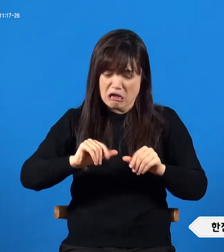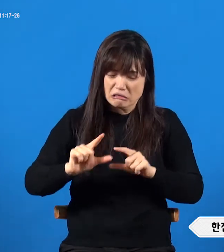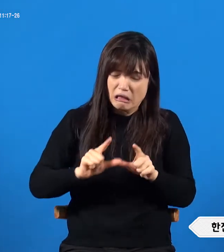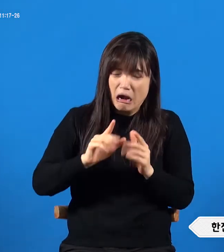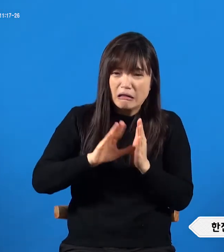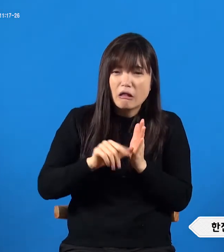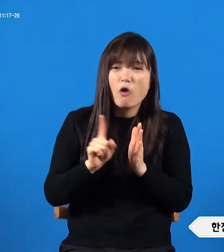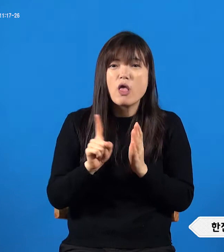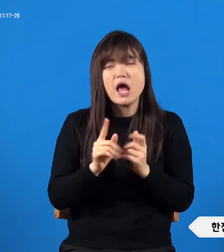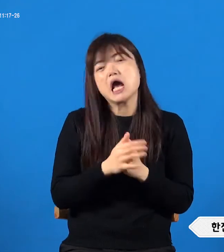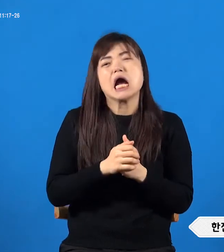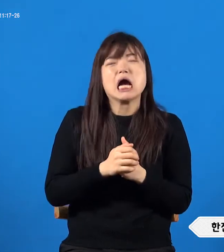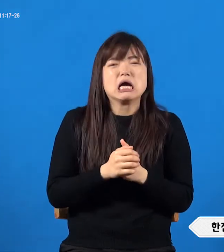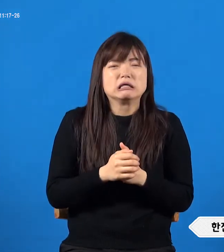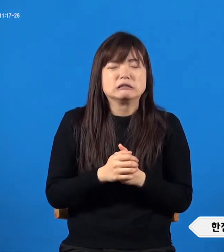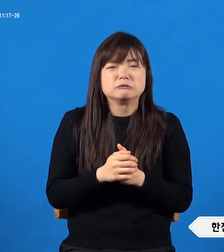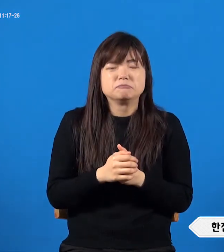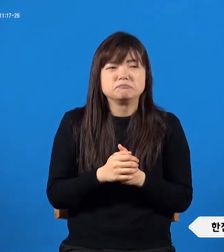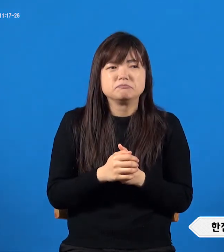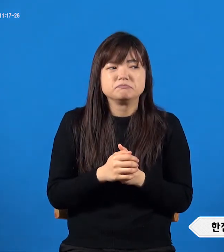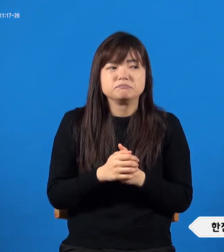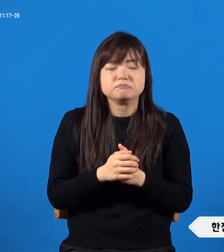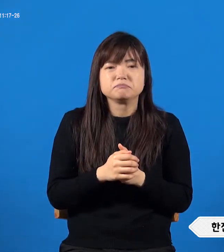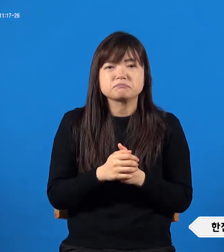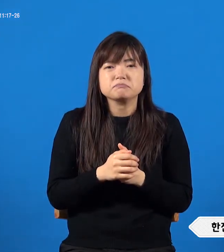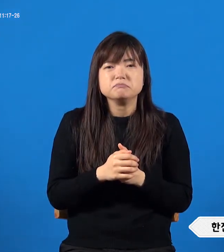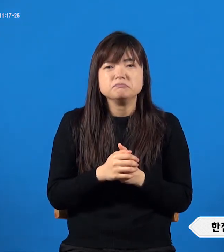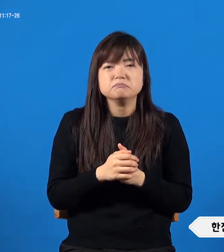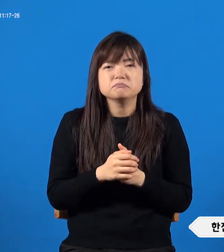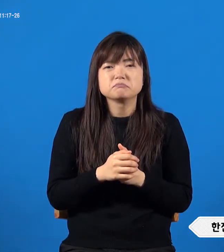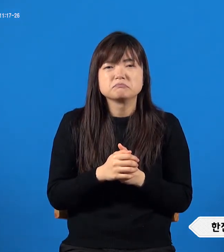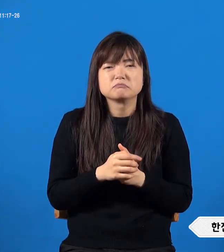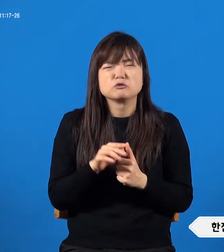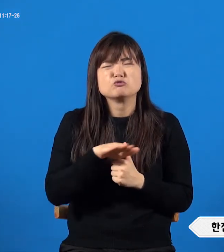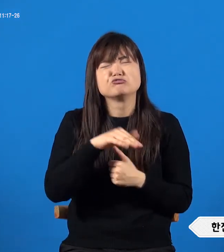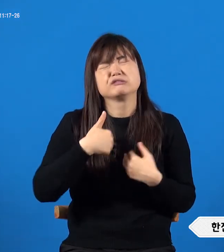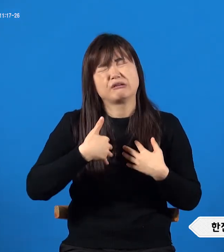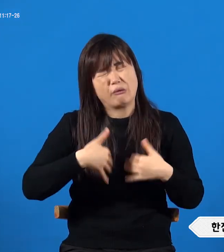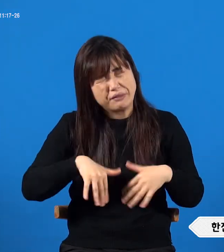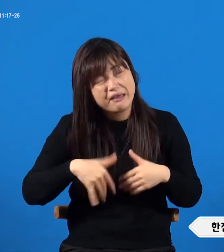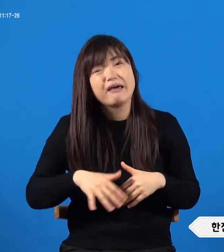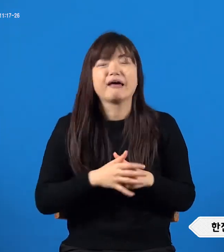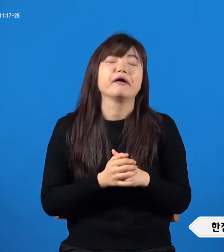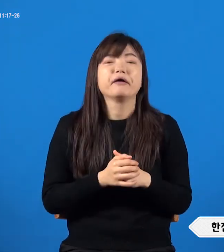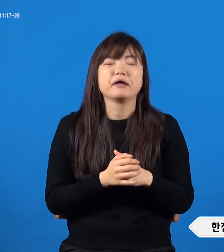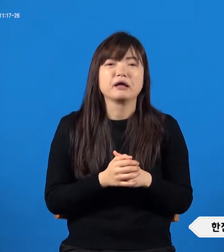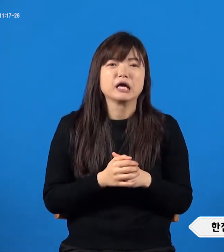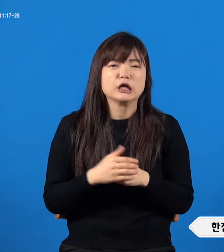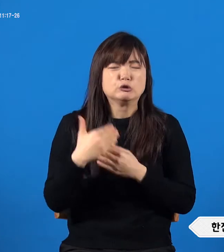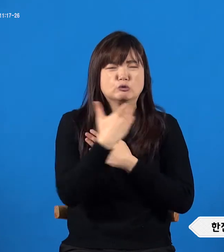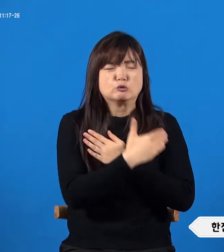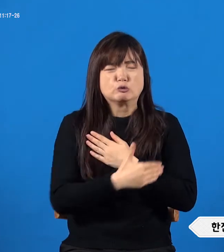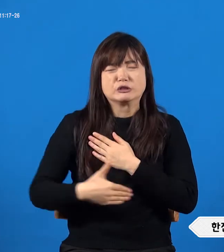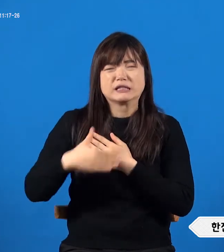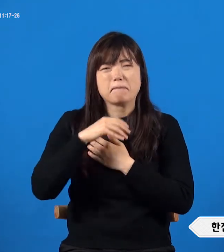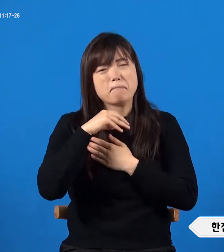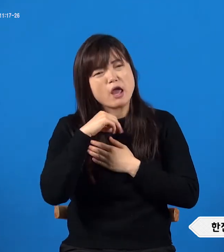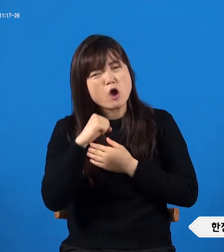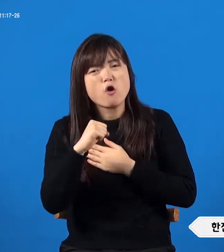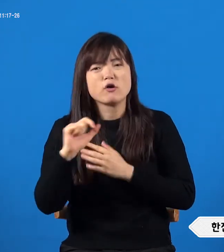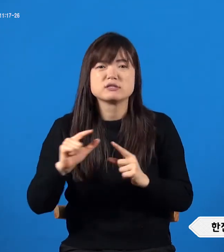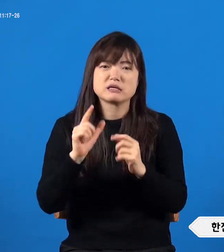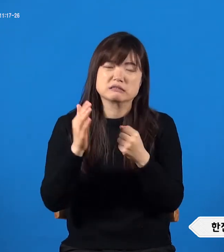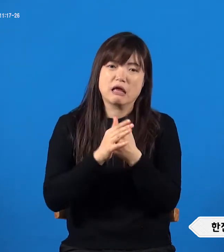땅에 사는 동안에는 100%는 아니지만, 왜냐하면 우리가 이 연약한 육신에 아직도 매여 있기